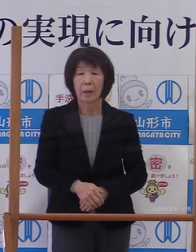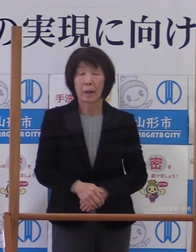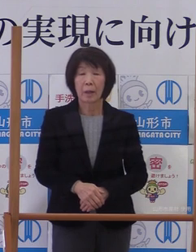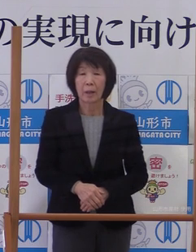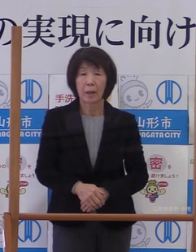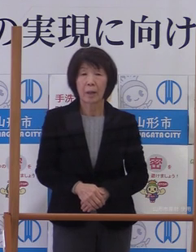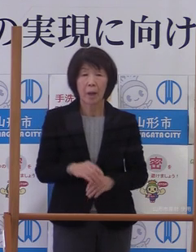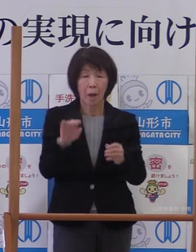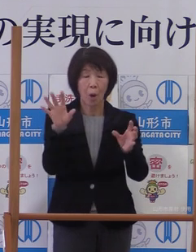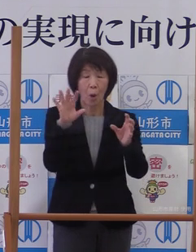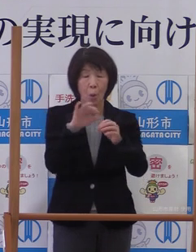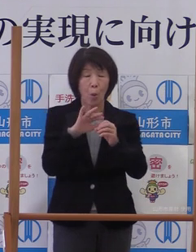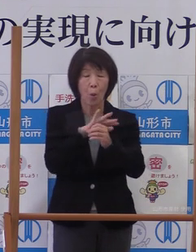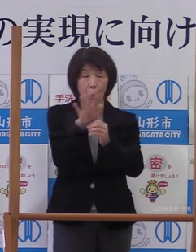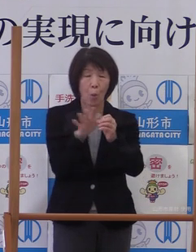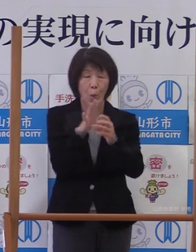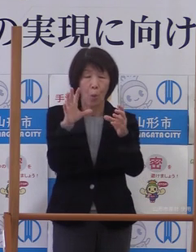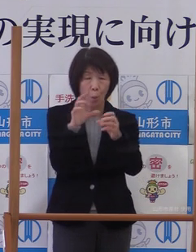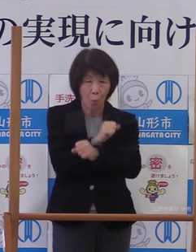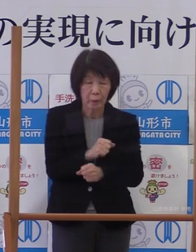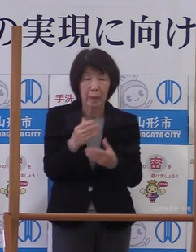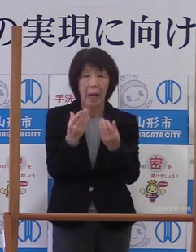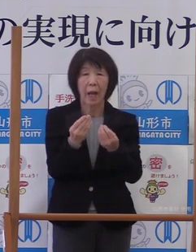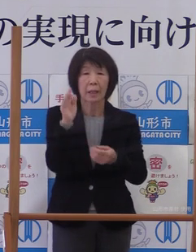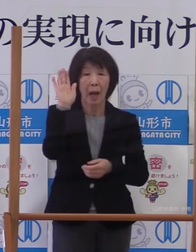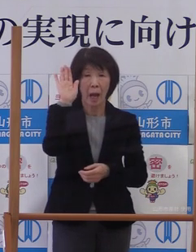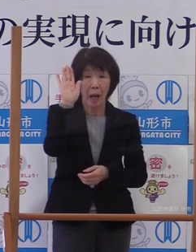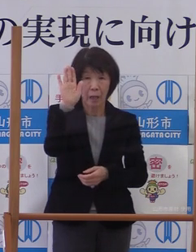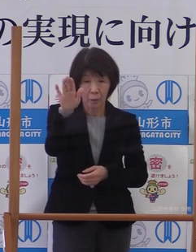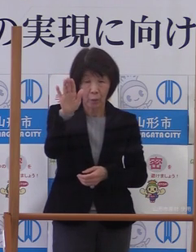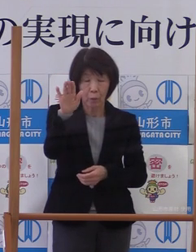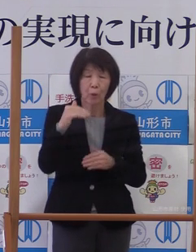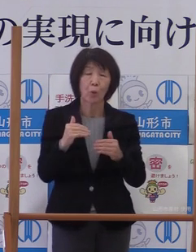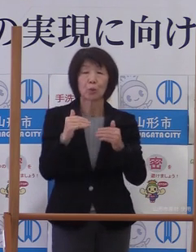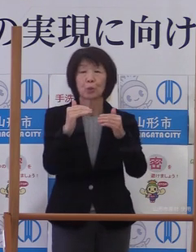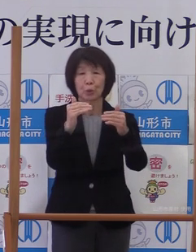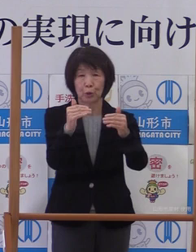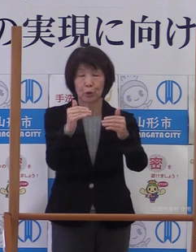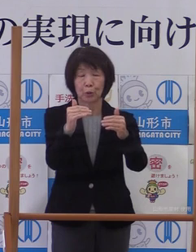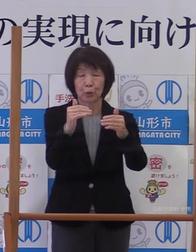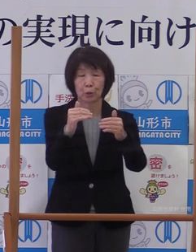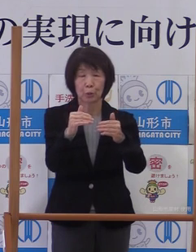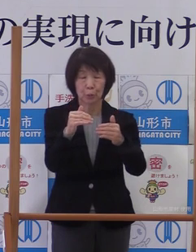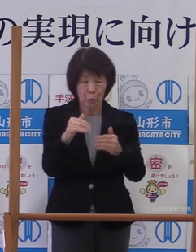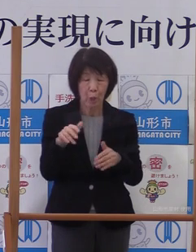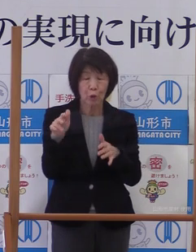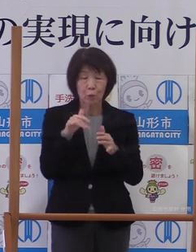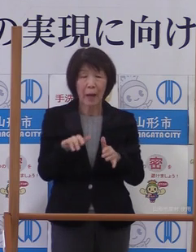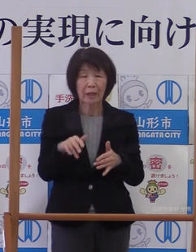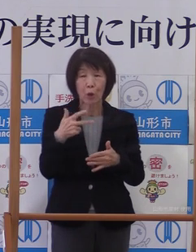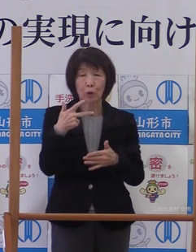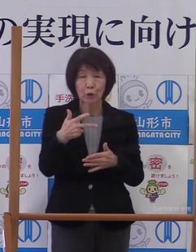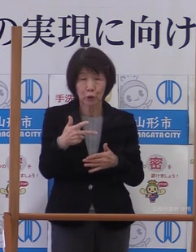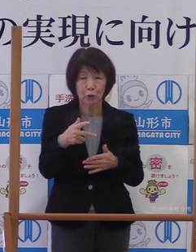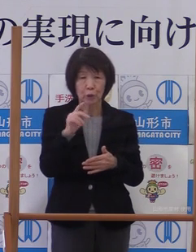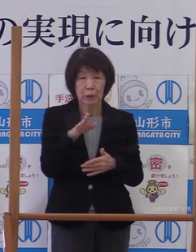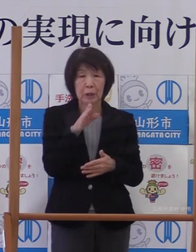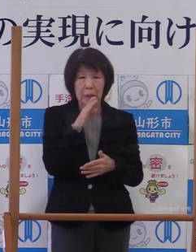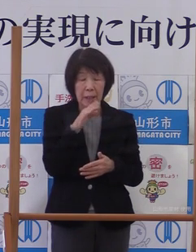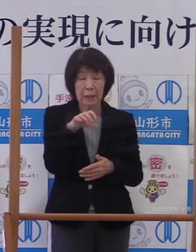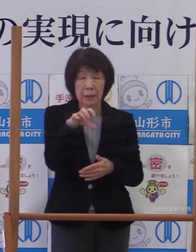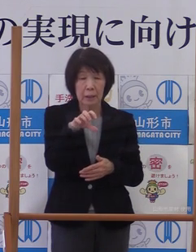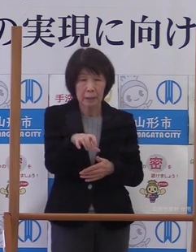アフターコロナにおける地方創生の推進につきましては、スマートシティの推進として現状分析